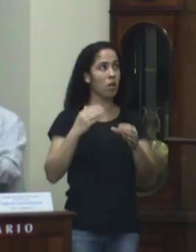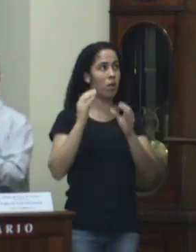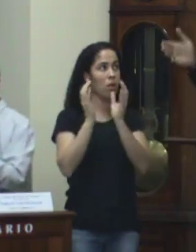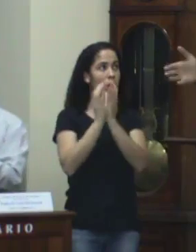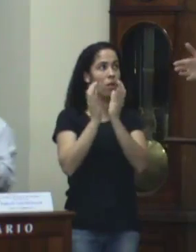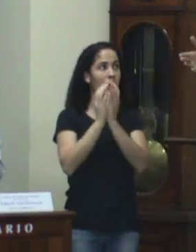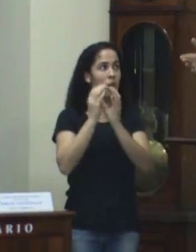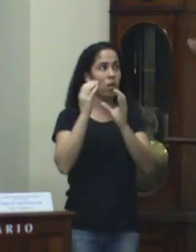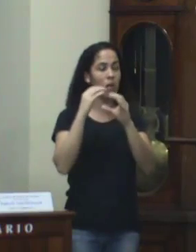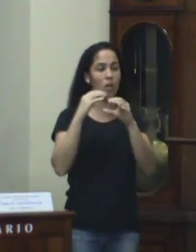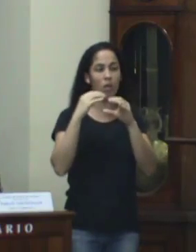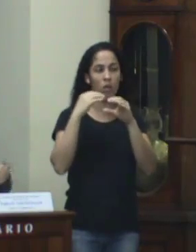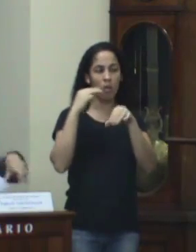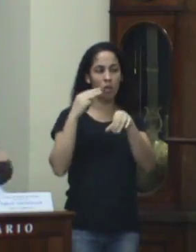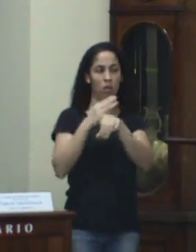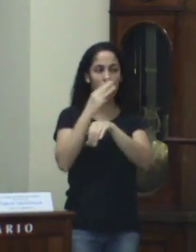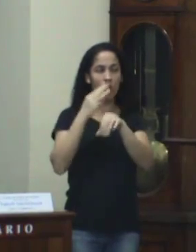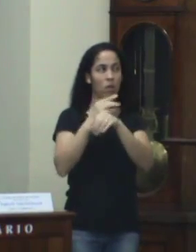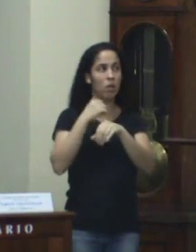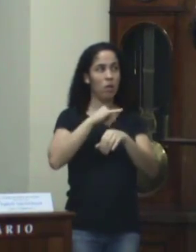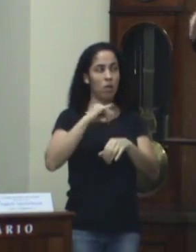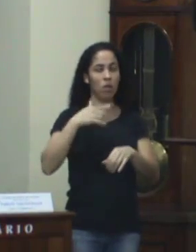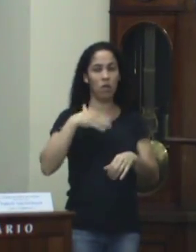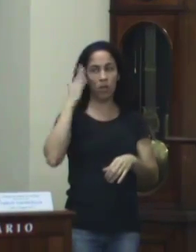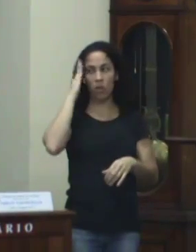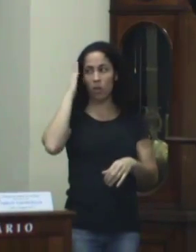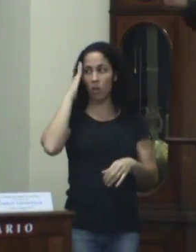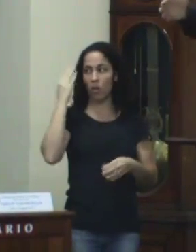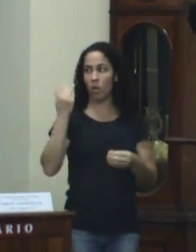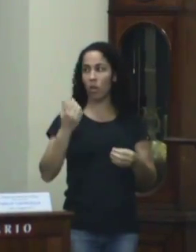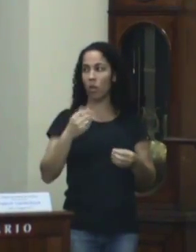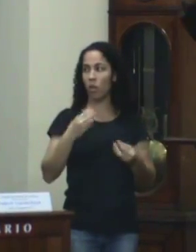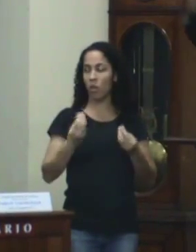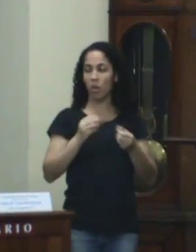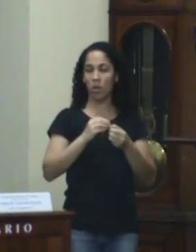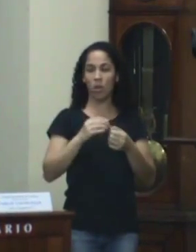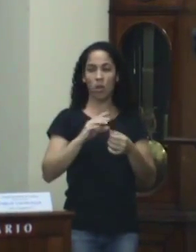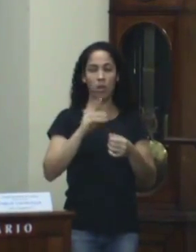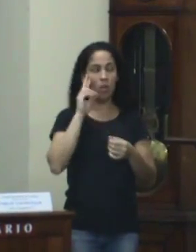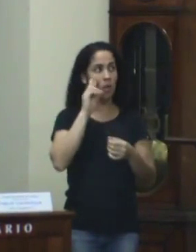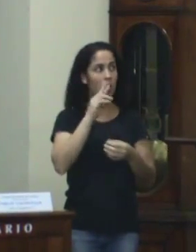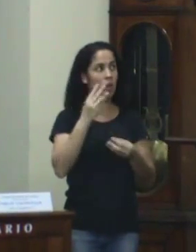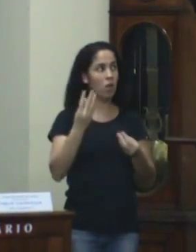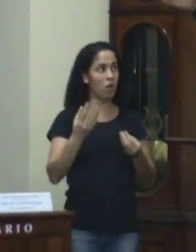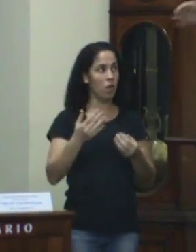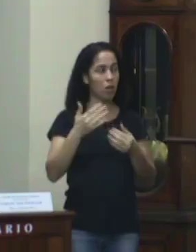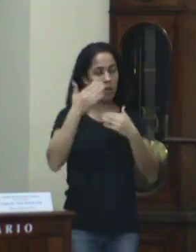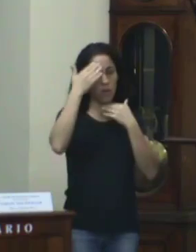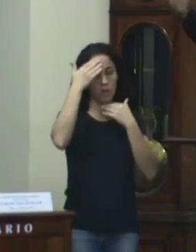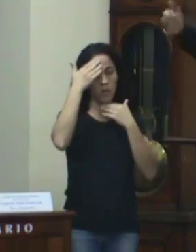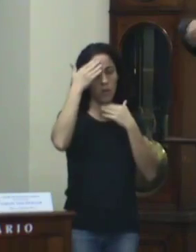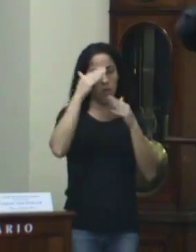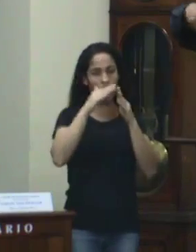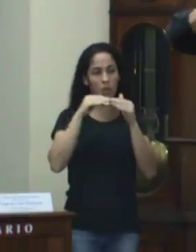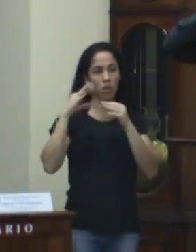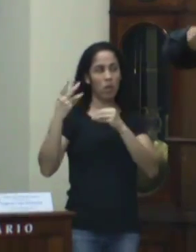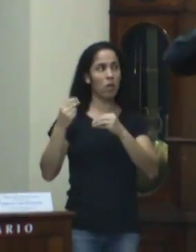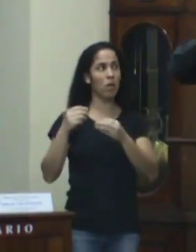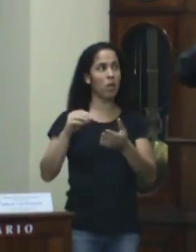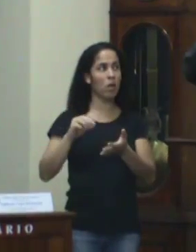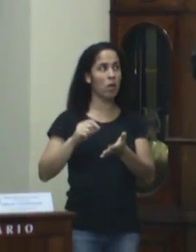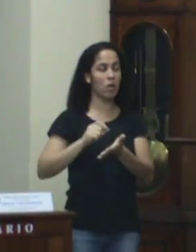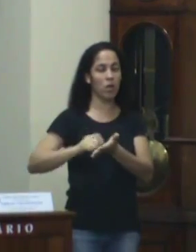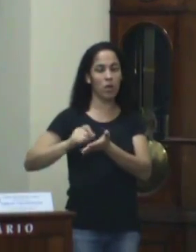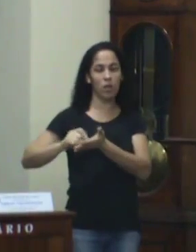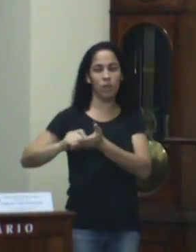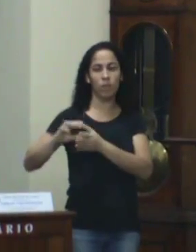sou vereador, eu ouvi. Então, se eu soubesse, eu tinha chegado aqui. Mas mandaram, mas eu não vi. Então, peço a todos, quando isso acontecer, oficie